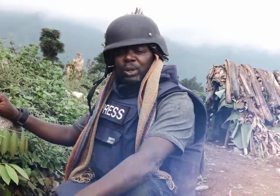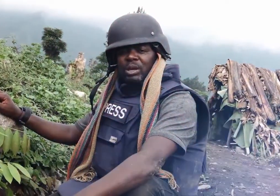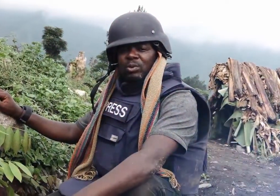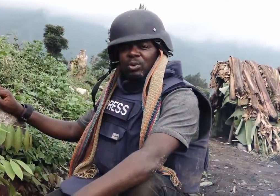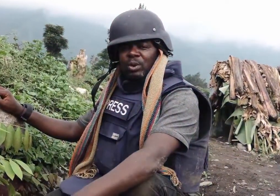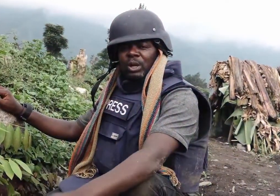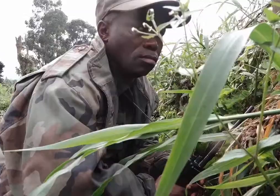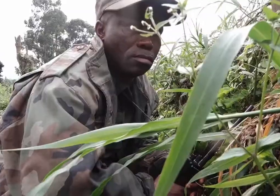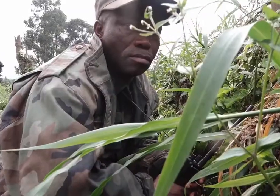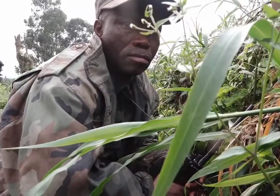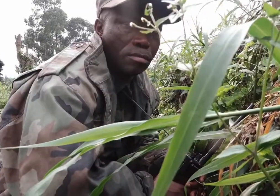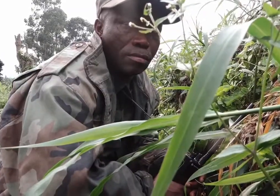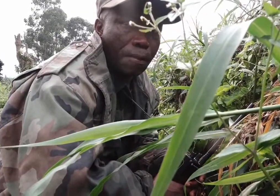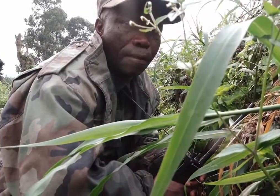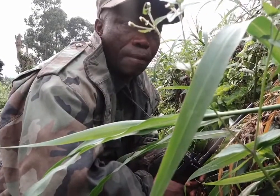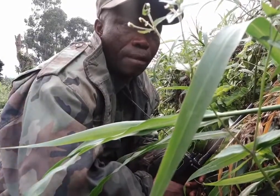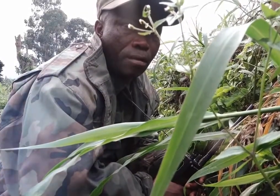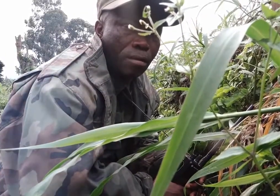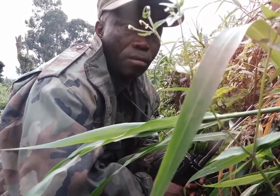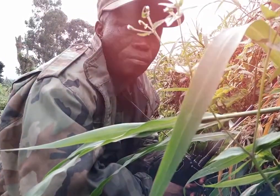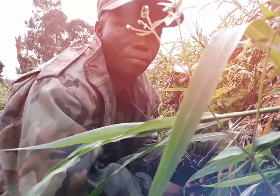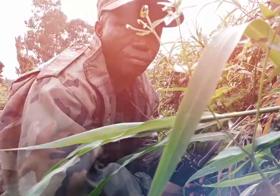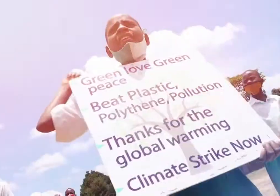Kidemokrasia ya Kongo linapambana na uasi wa ADF.